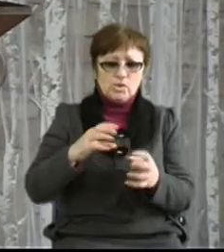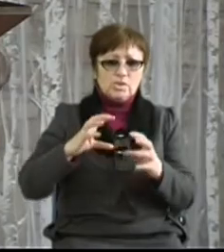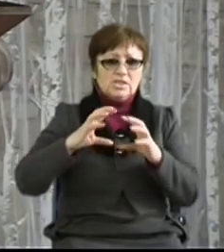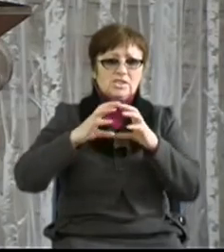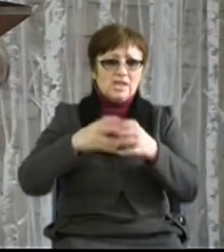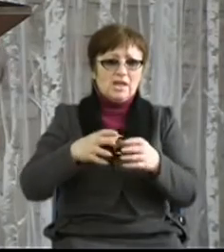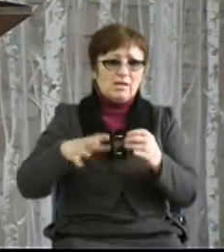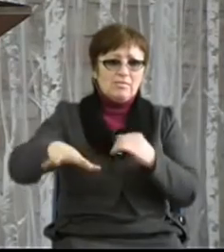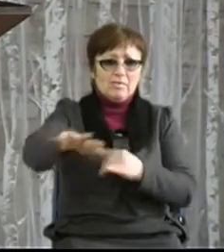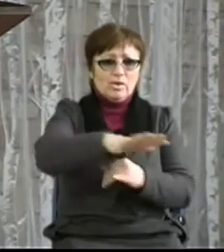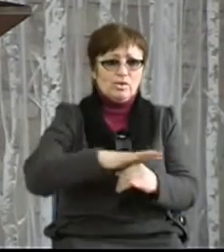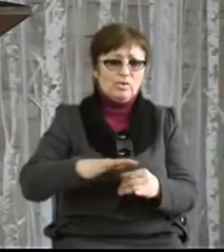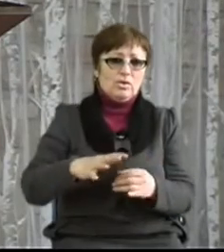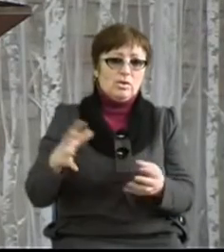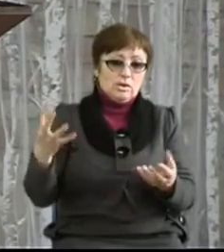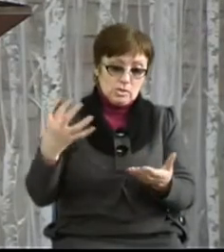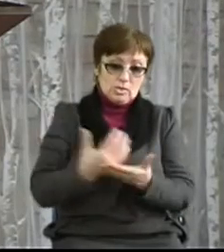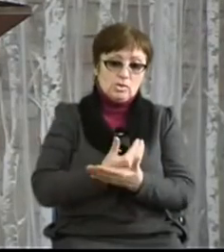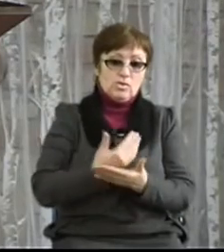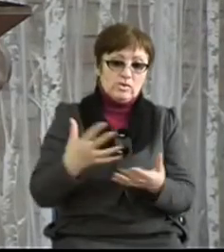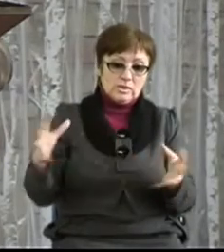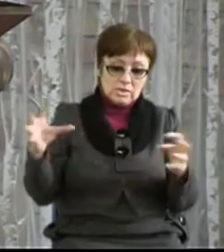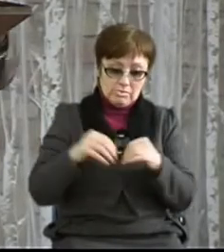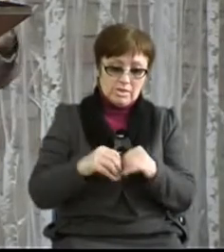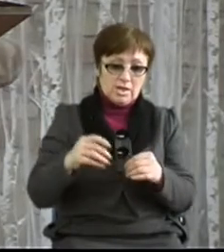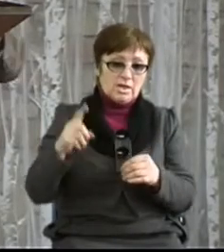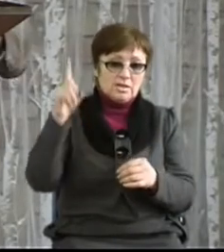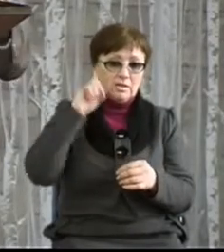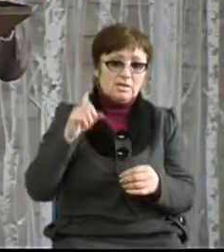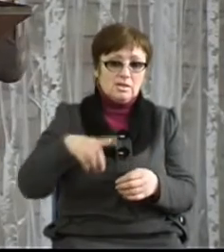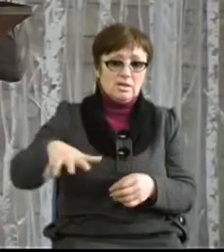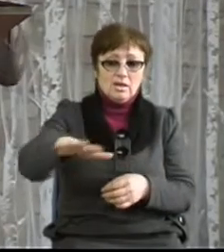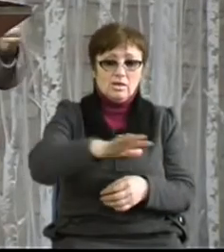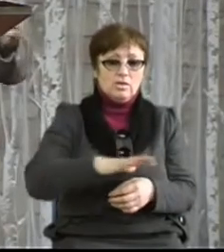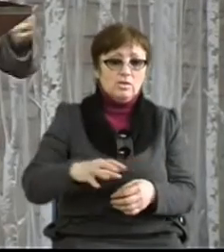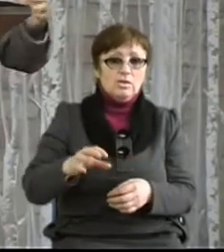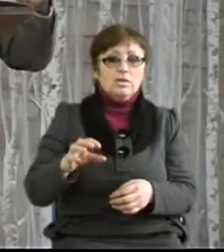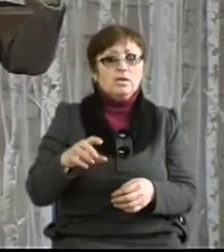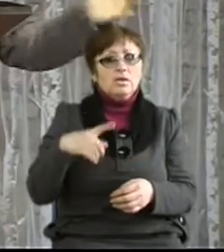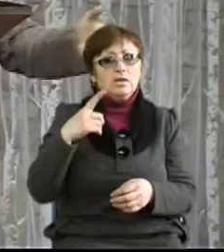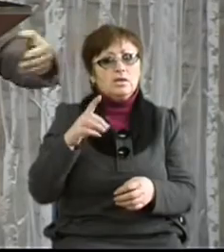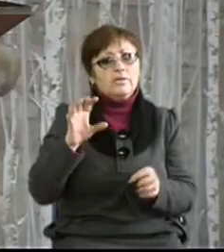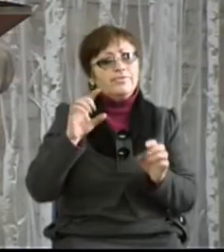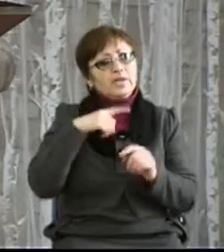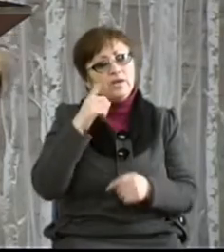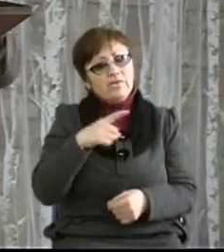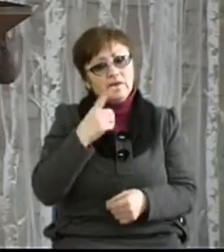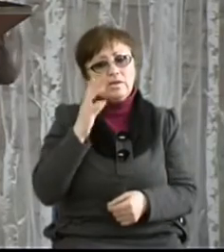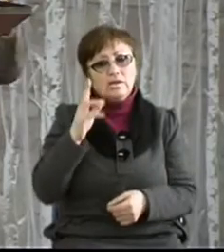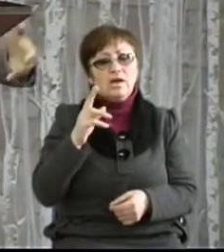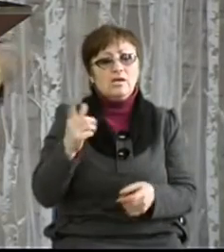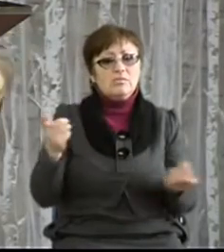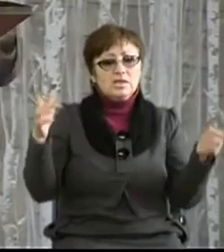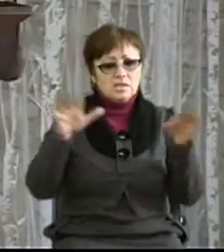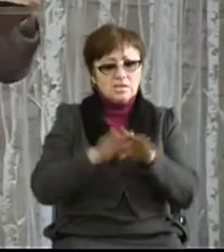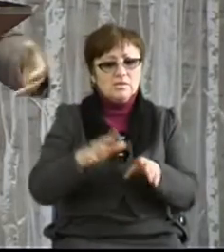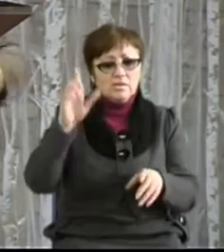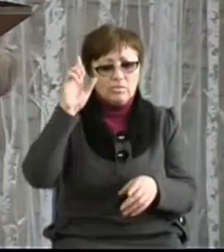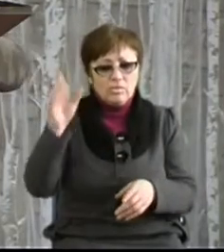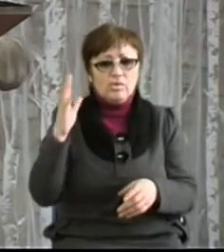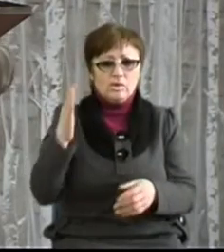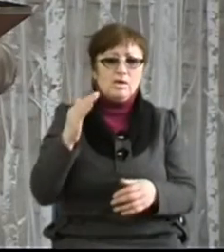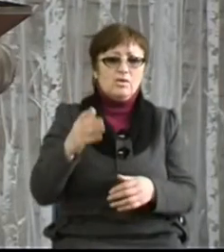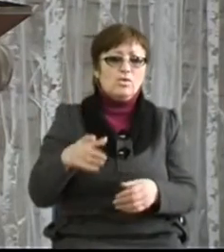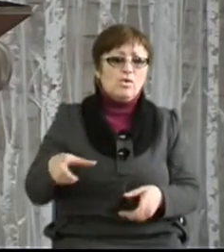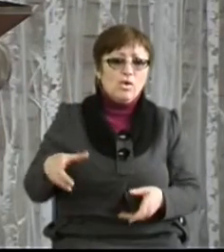он опять собирает народ израильский и говорит им, рассказывает им о их непростом пути, о том, как благословлял их путь, как они